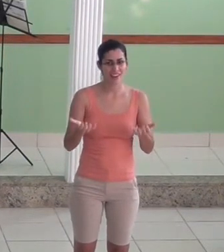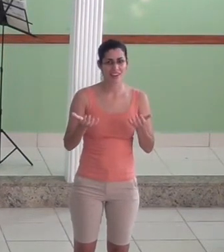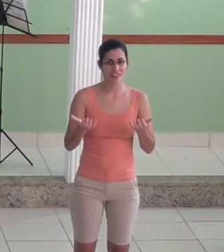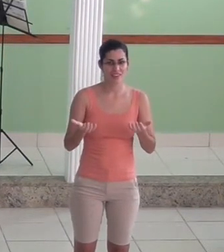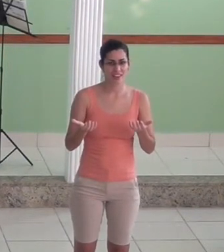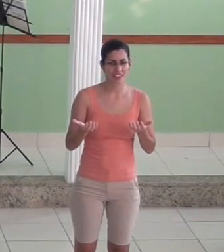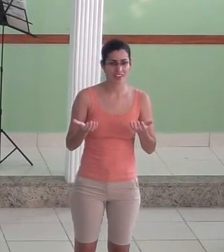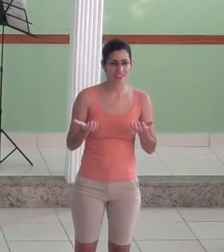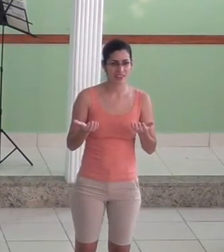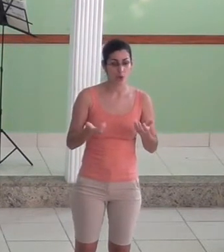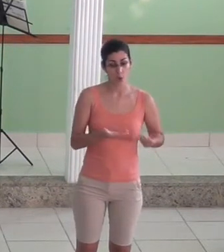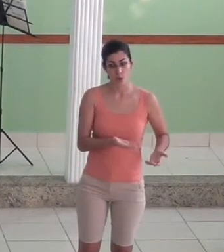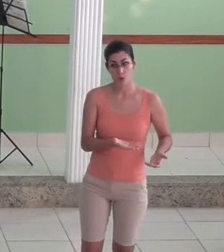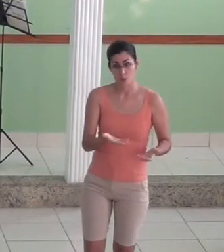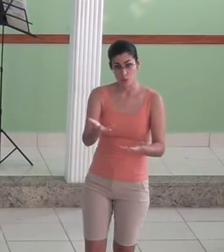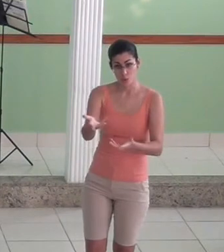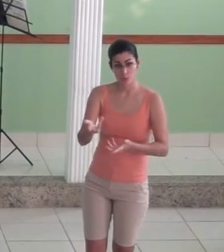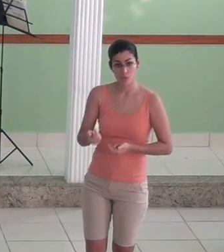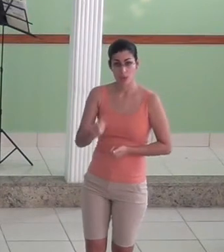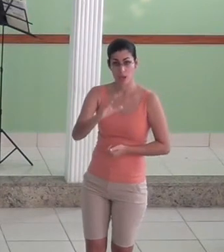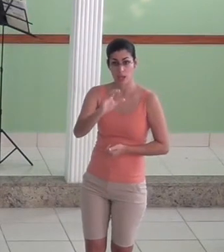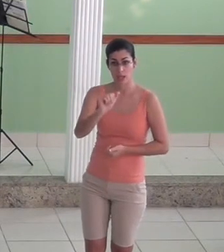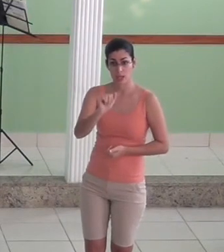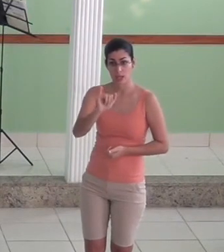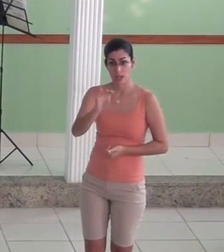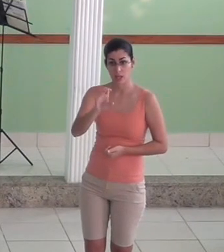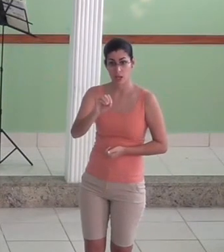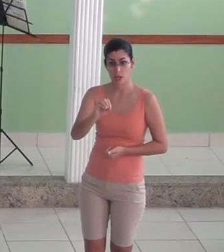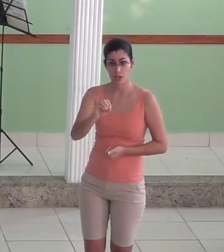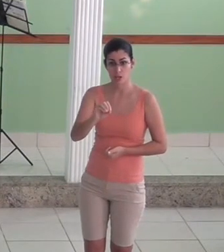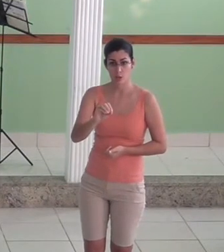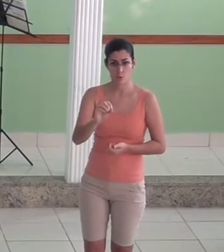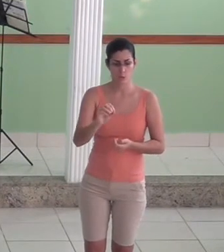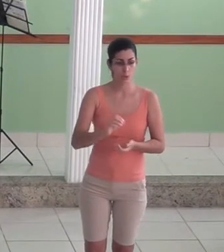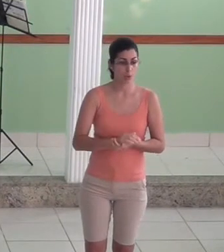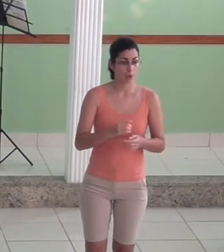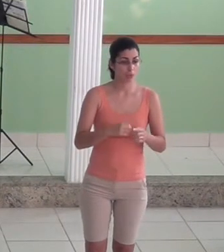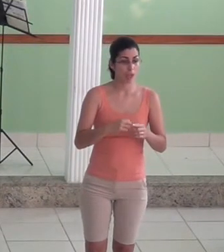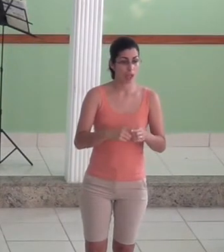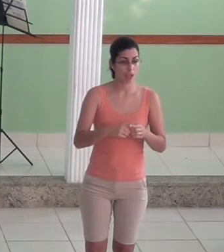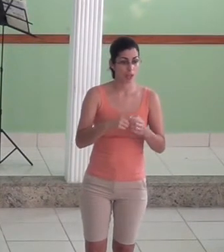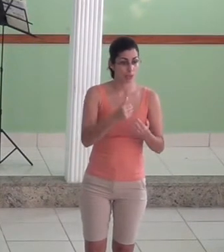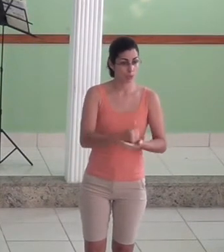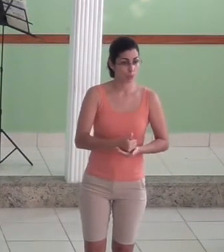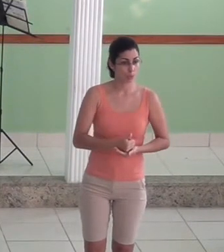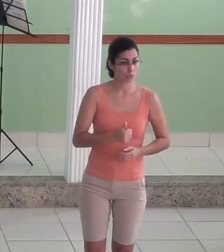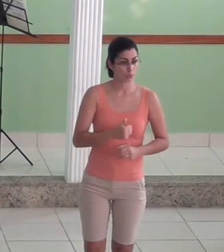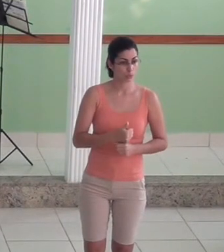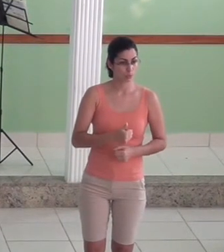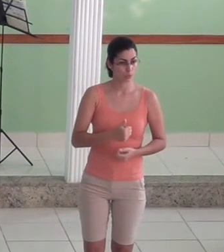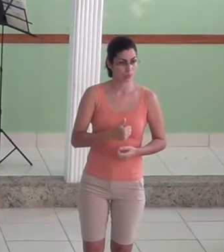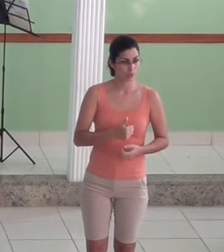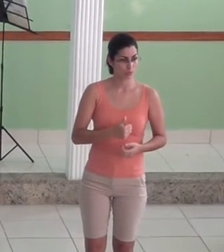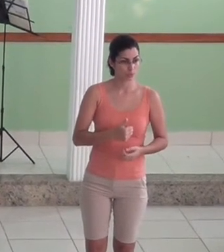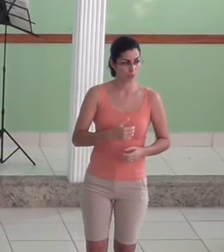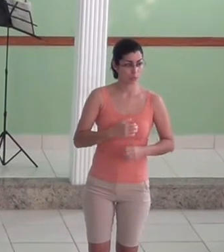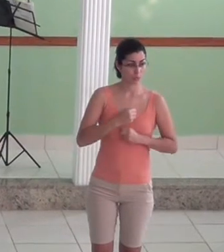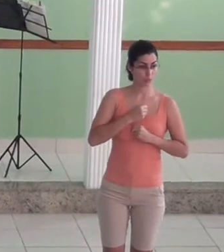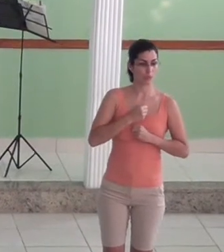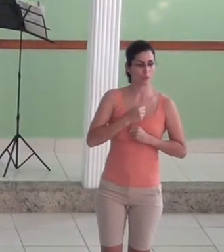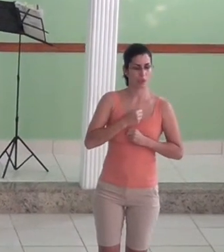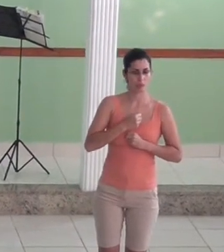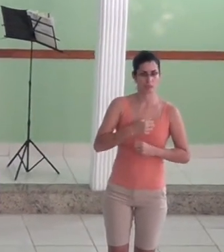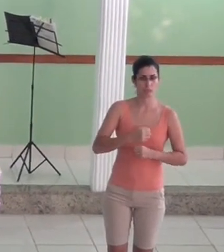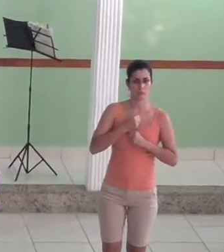troféu ali. E chamar o Caio, pode pegar o troféu ali. É você, o Caio, o famoso CR7. O